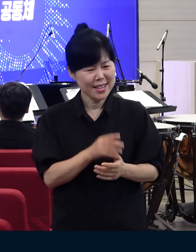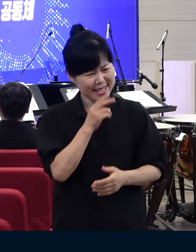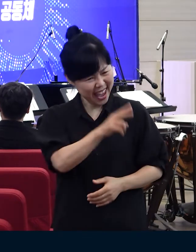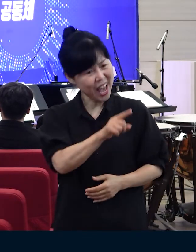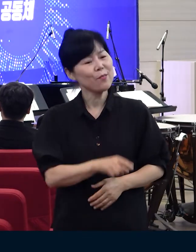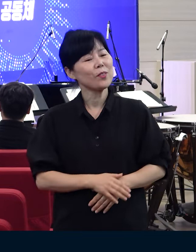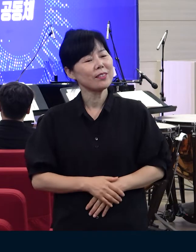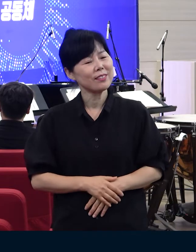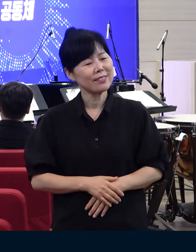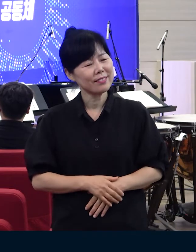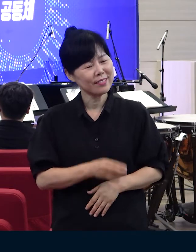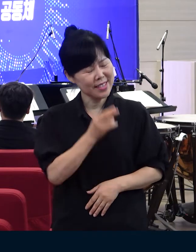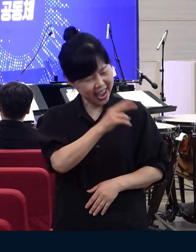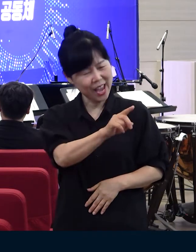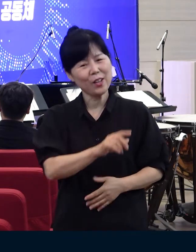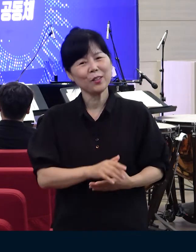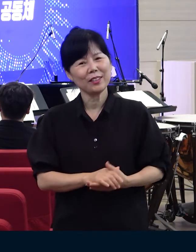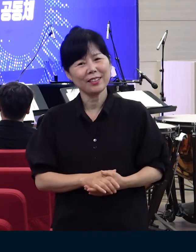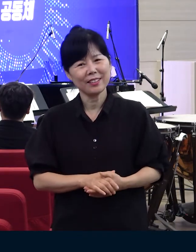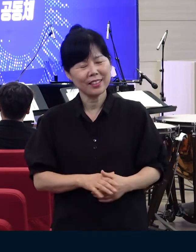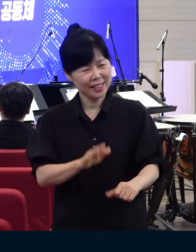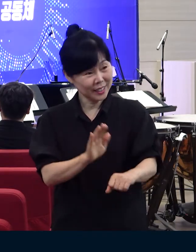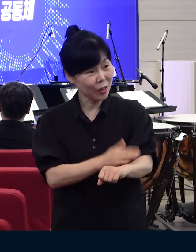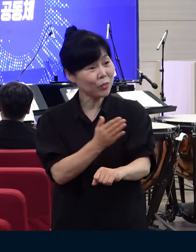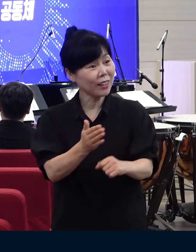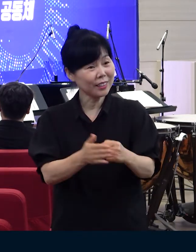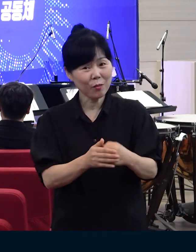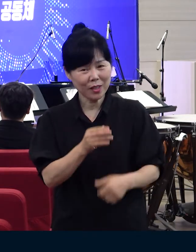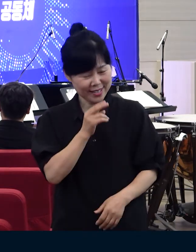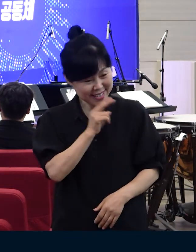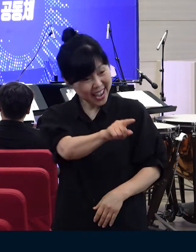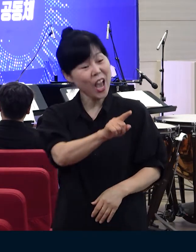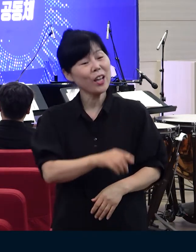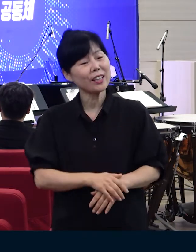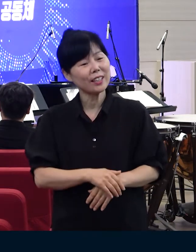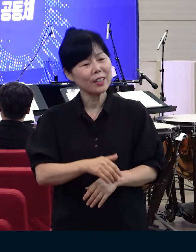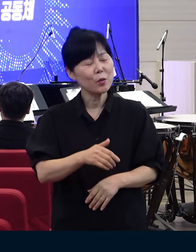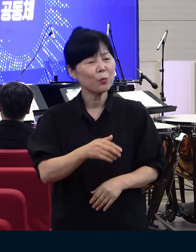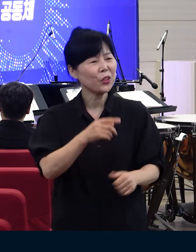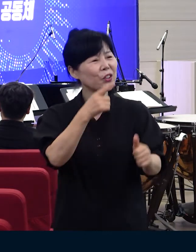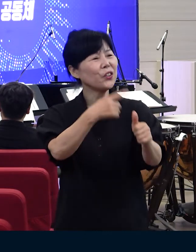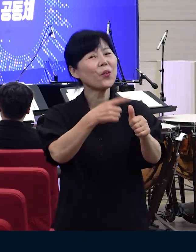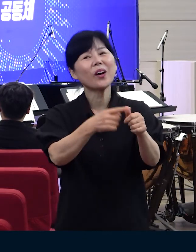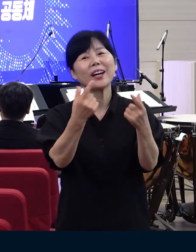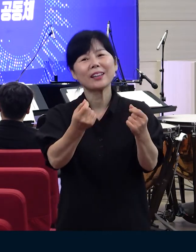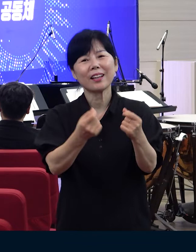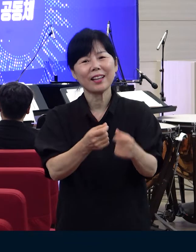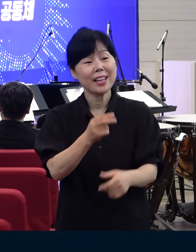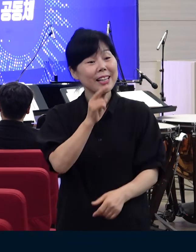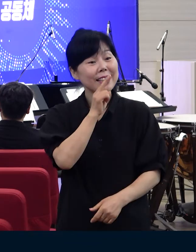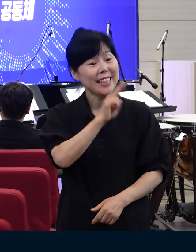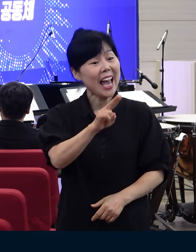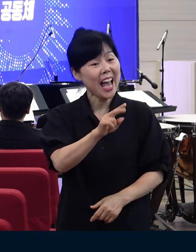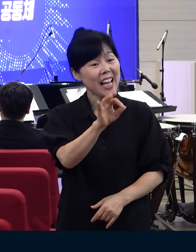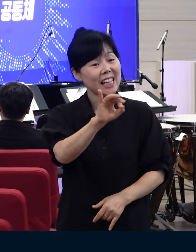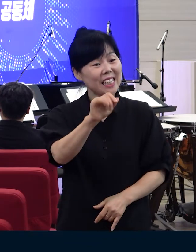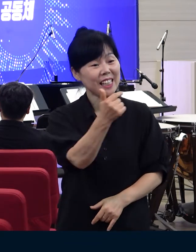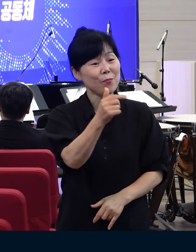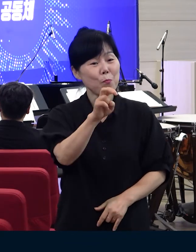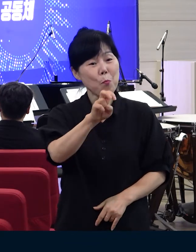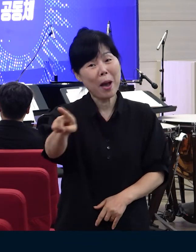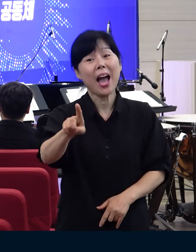거죠. 자기보다 상대를 낮춰보면서 하는 욕이죠. 야 임마의 준말로